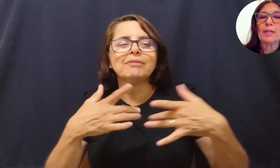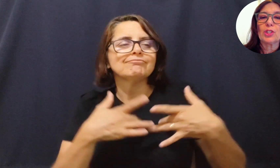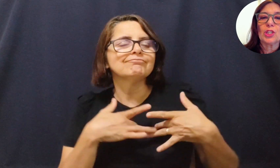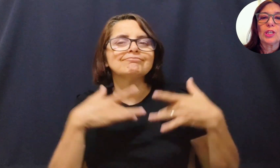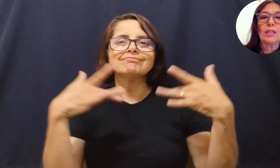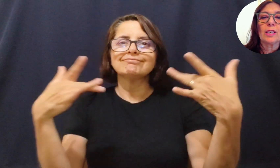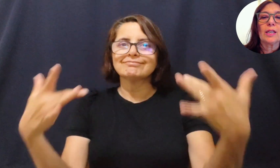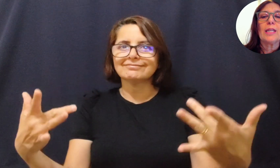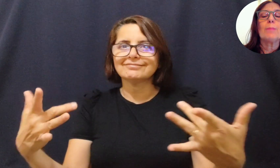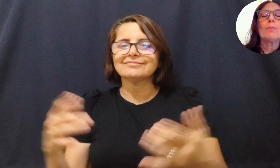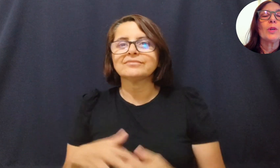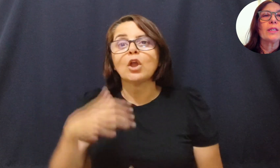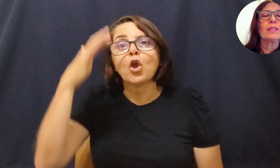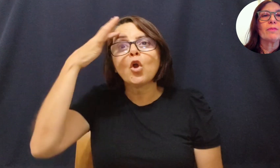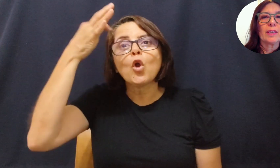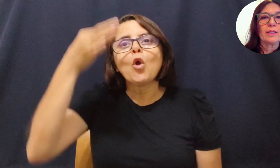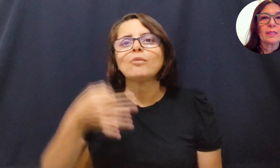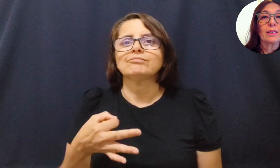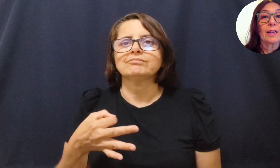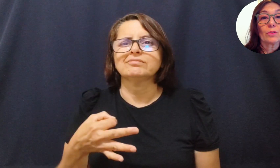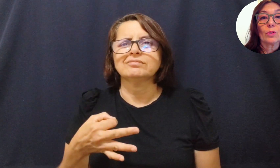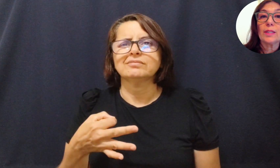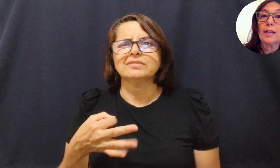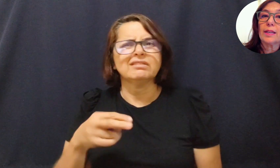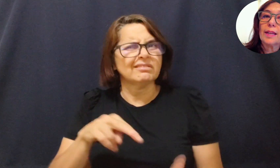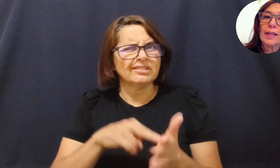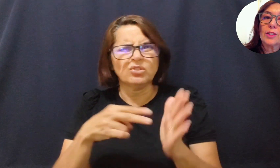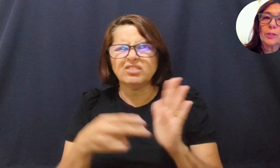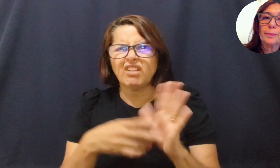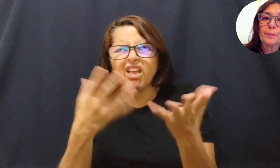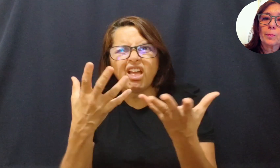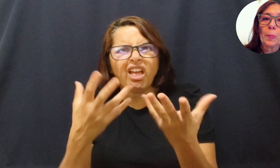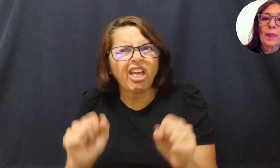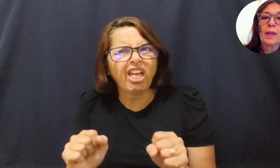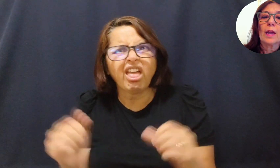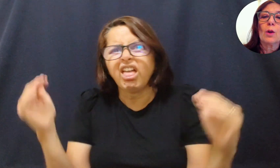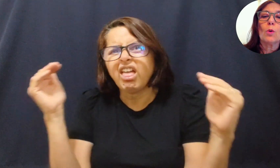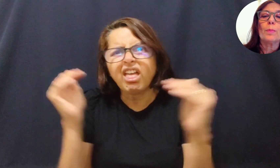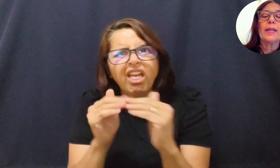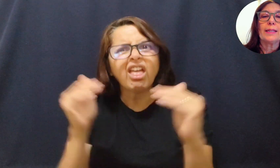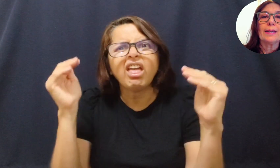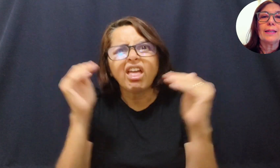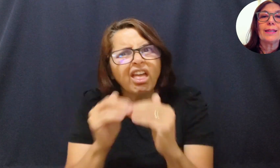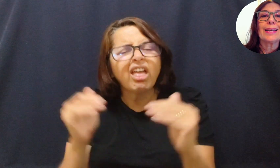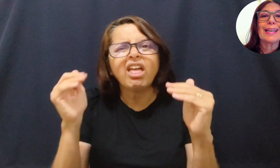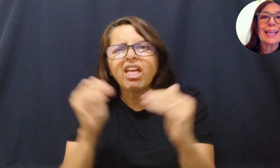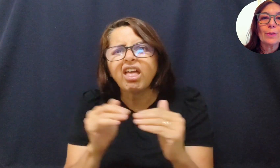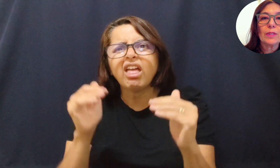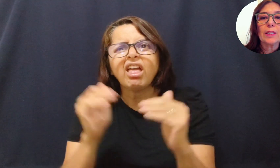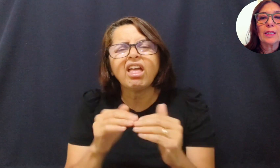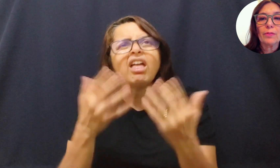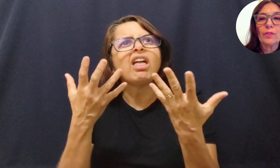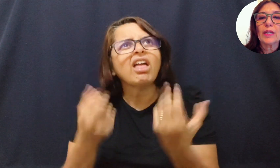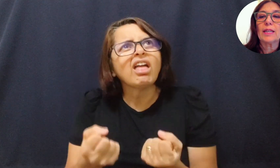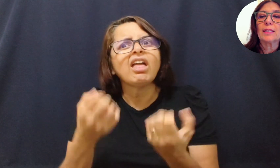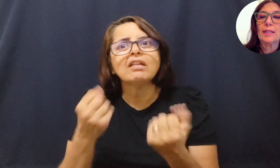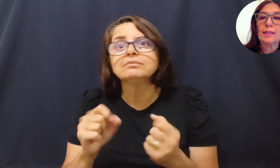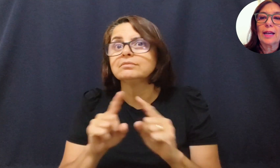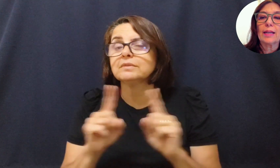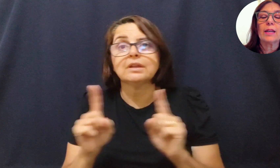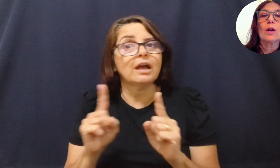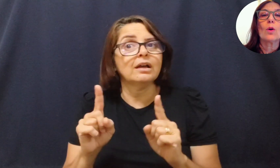a empatia e, muitas vezes, a solidariedade. Compreender não